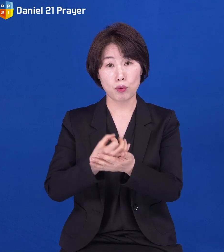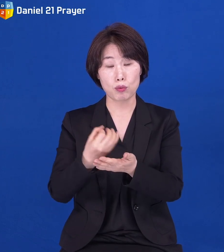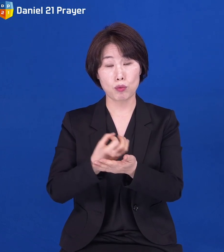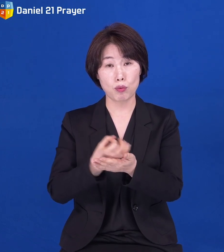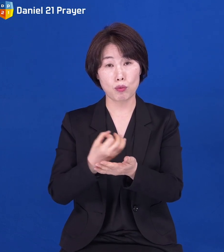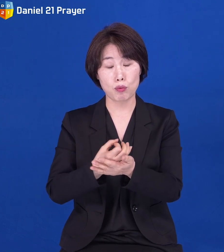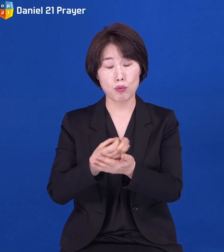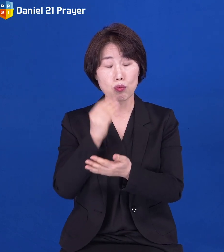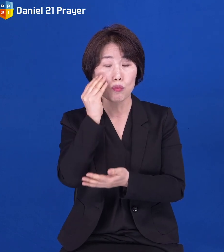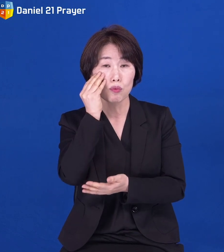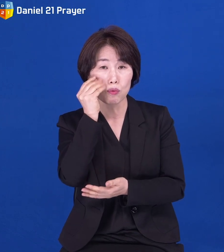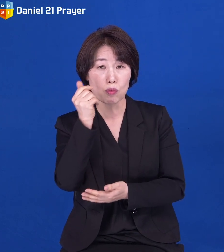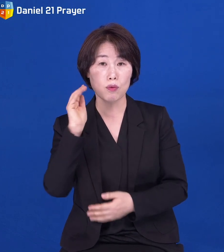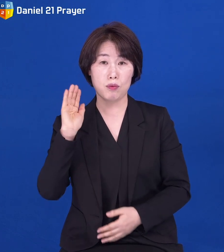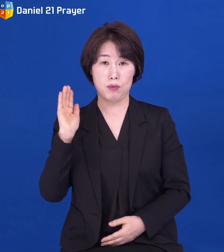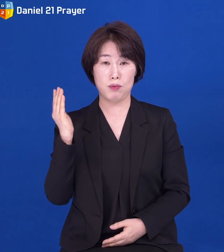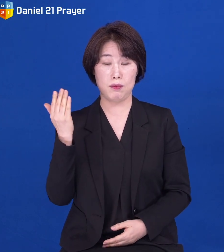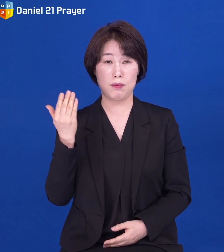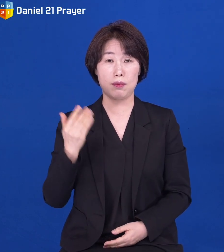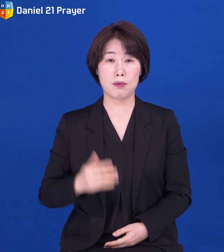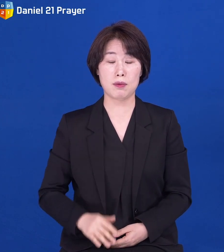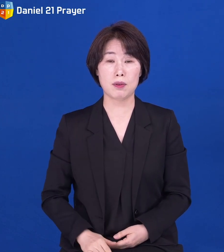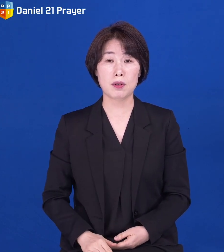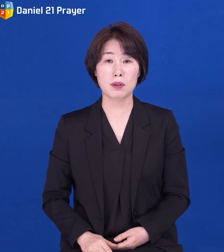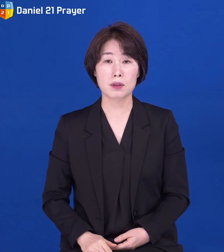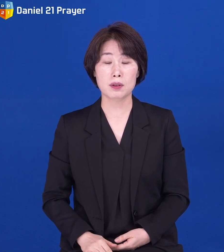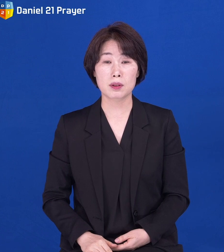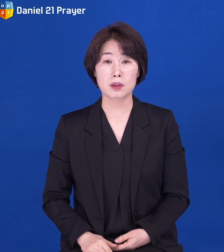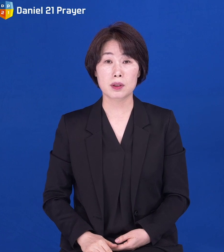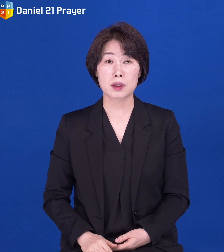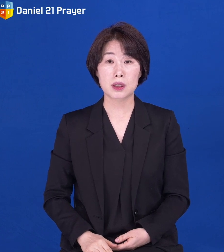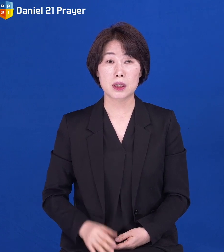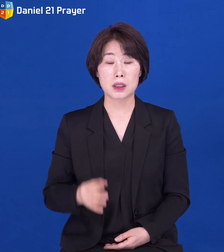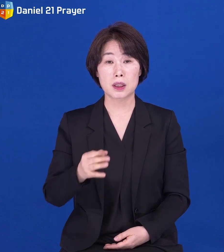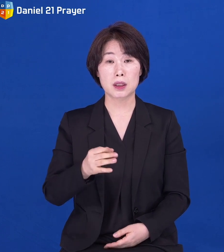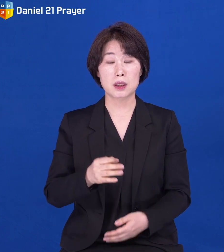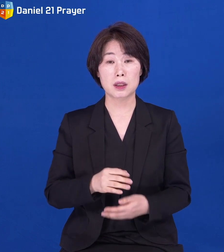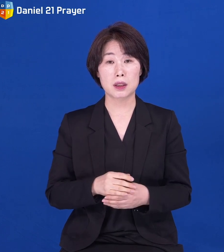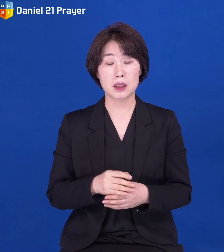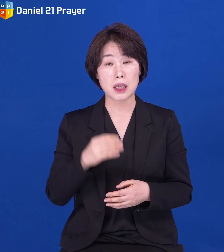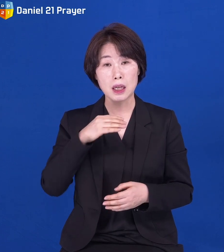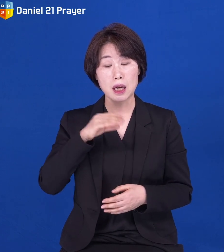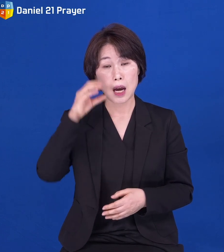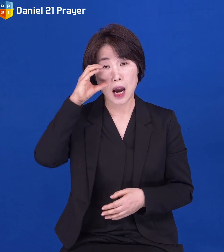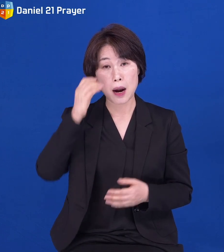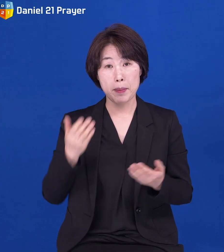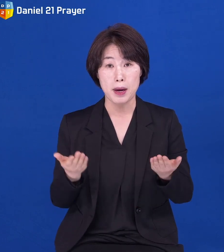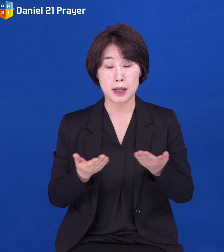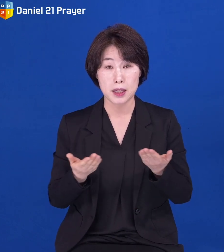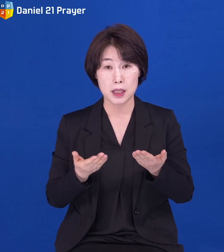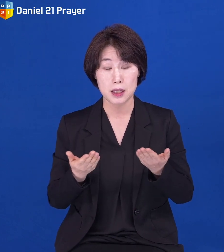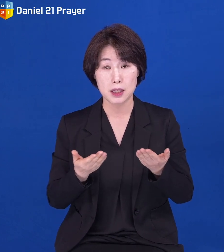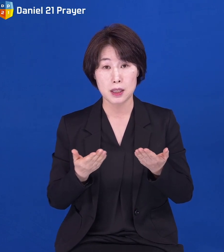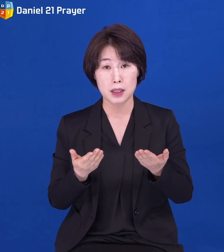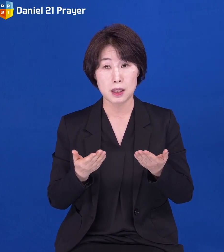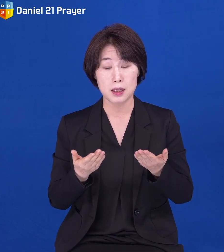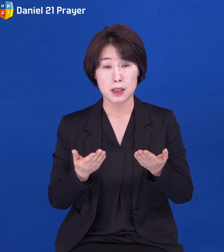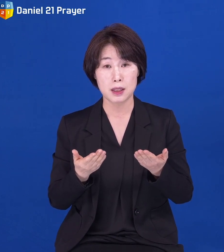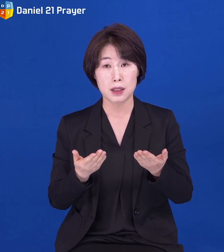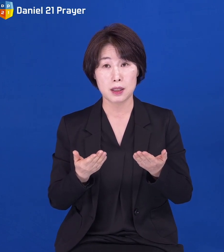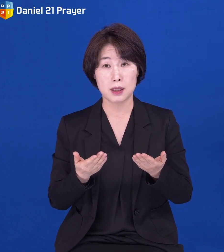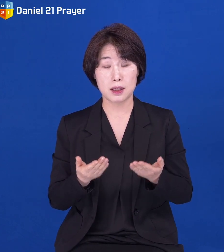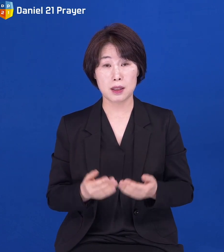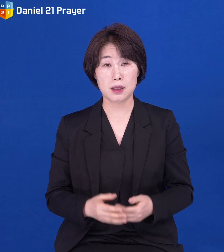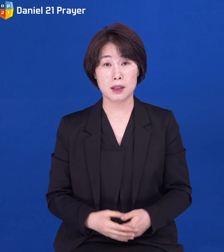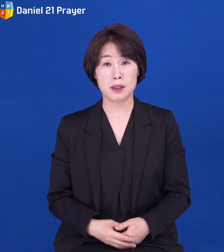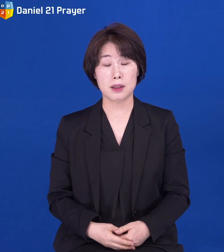그렇게 했는데, 제가 어떻게 하다가 또 되게 큰 알바 자리겠는데, 제가 무슨 다른 이런 무슨